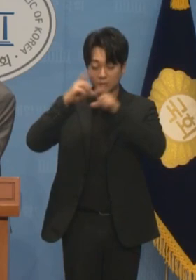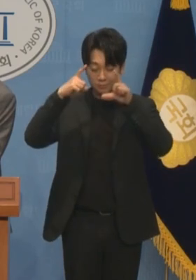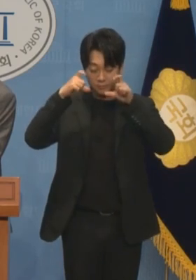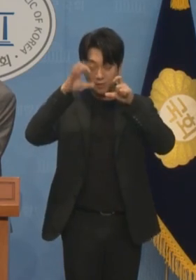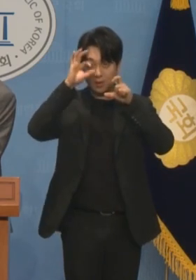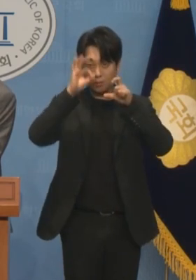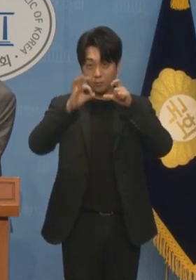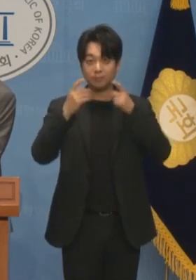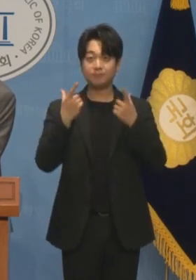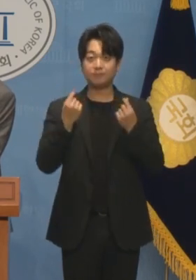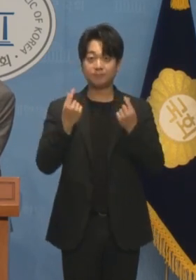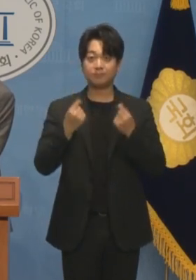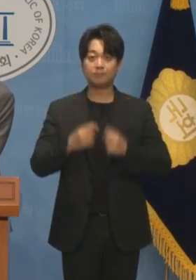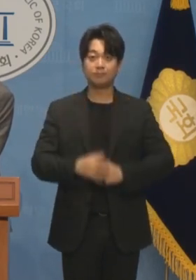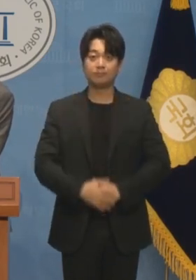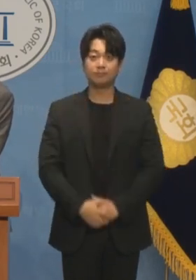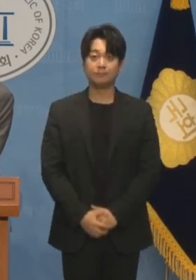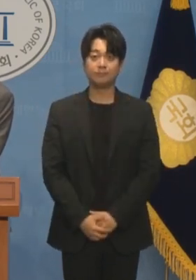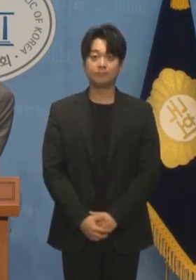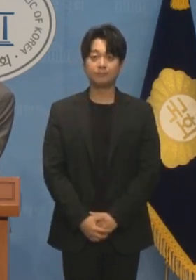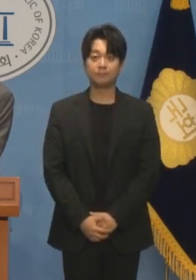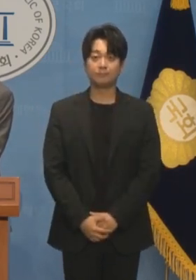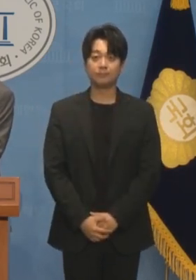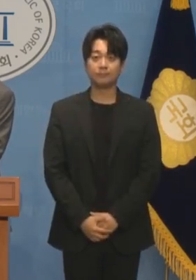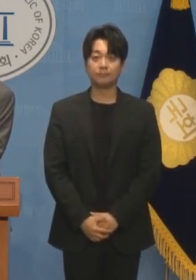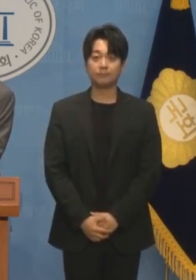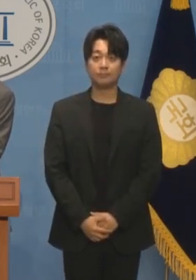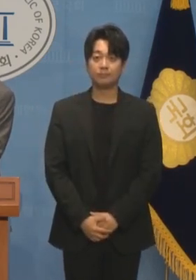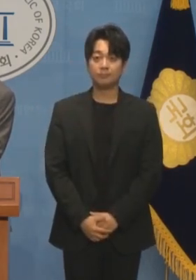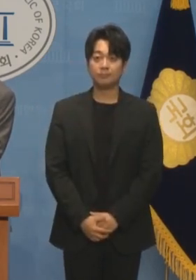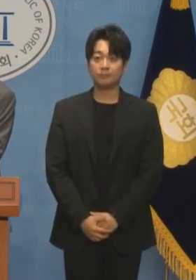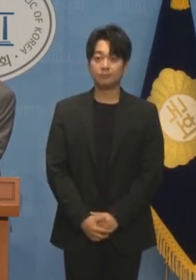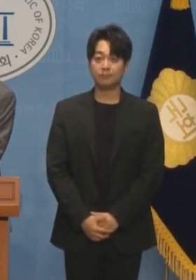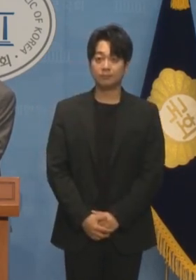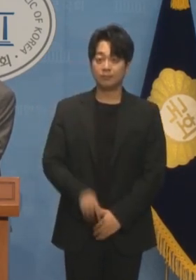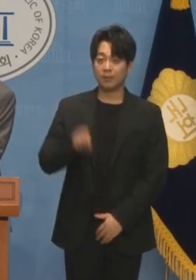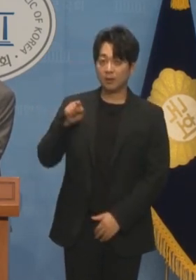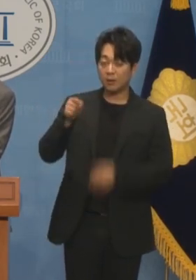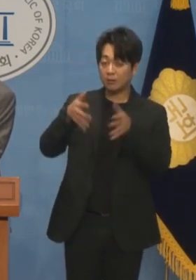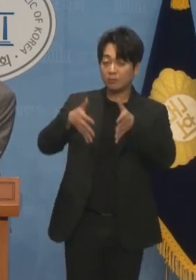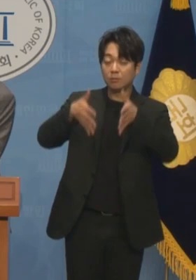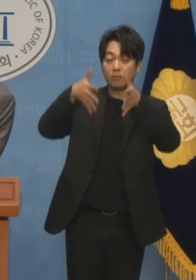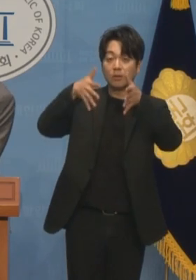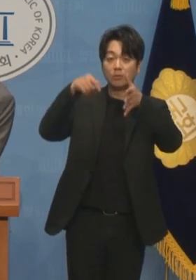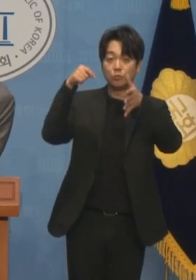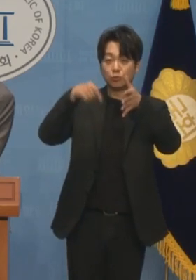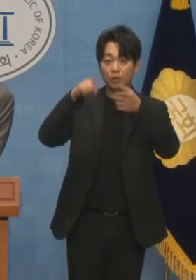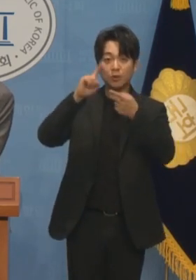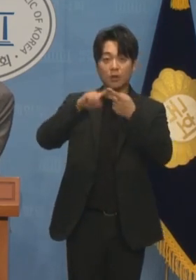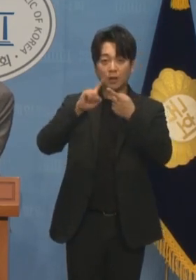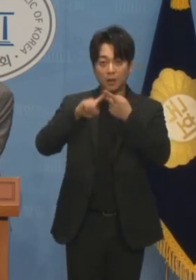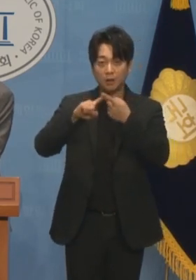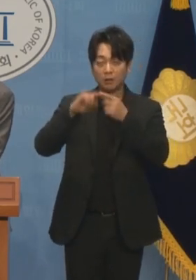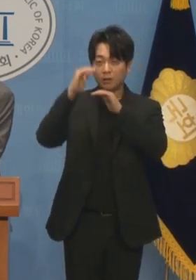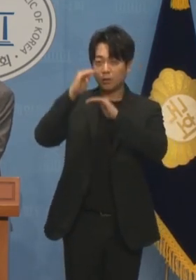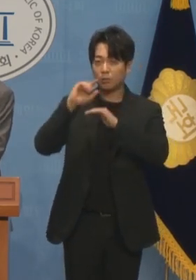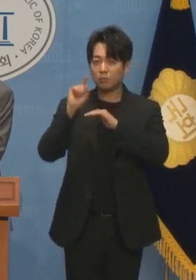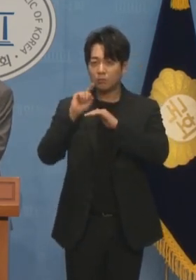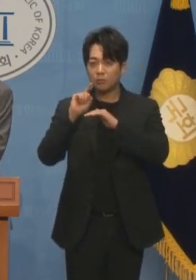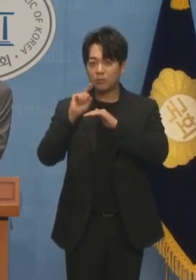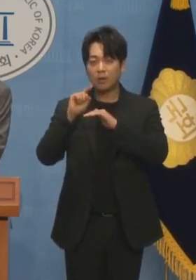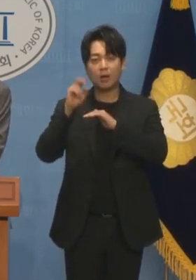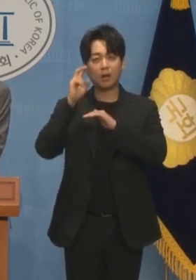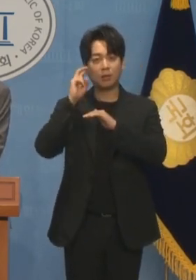거예요. 그래서 이 시설물의 내용을 추측건대는 아마 이 하얀 부분이 들어가 있는